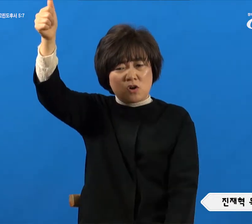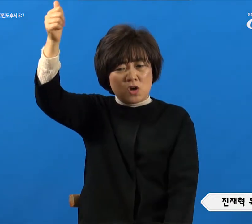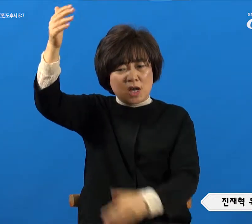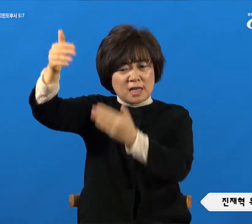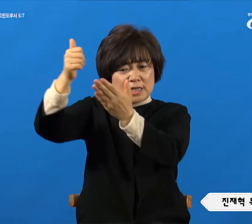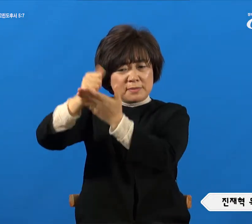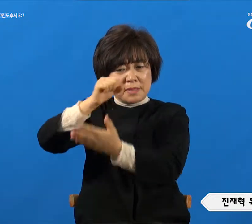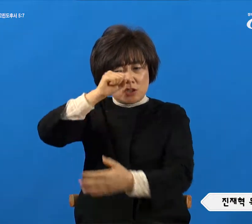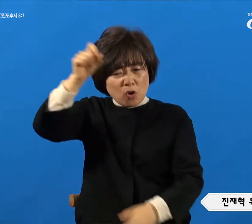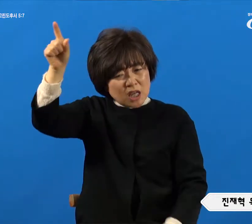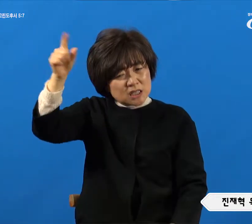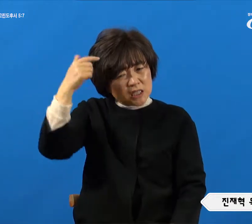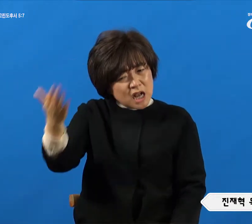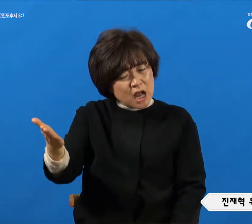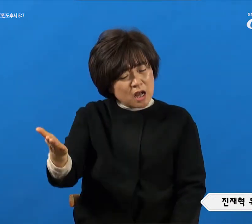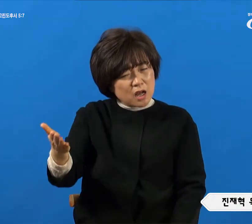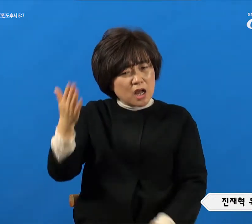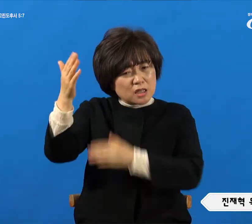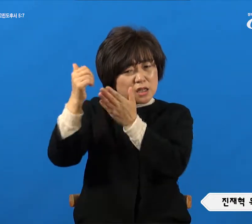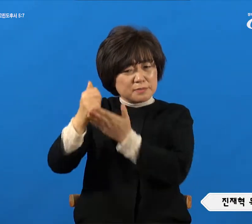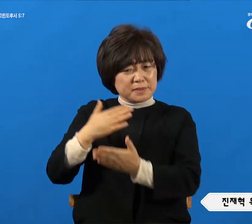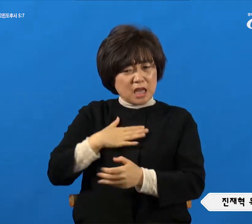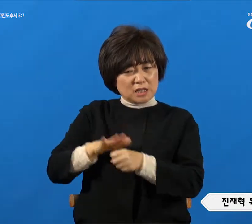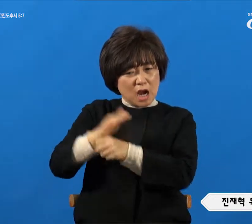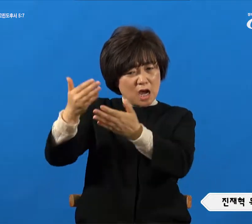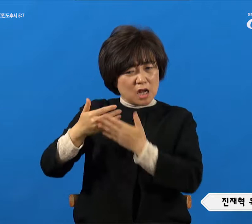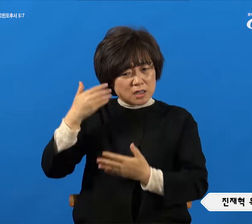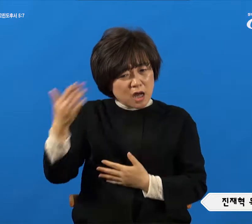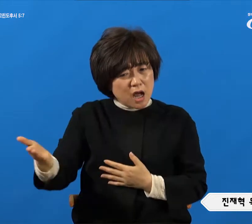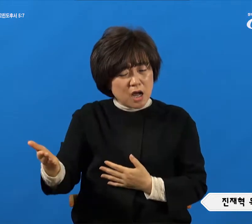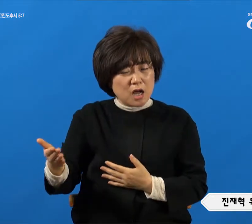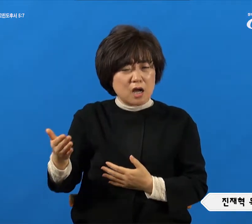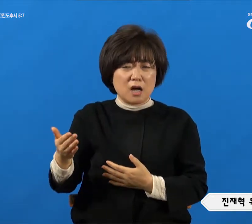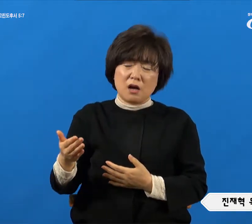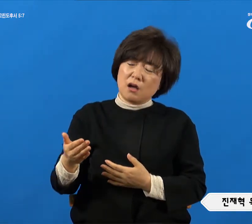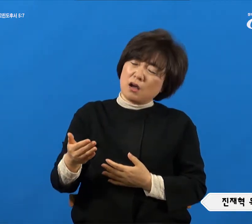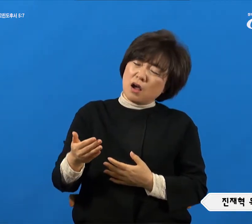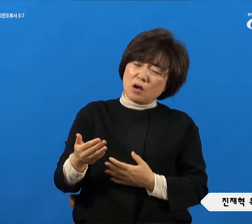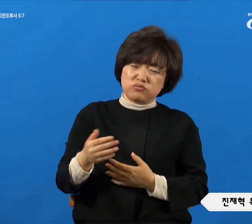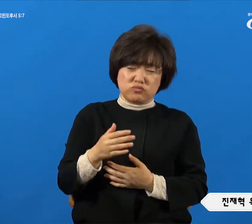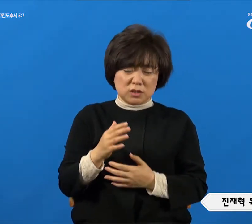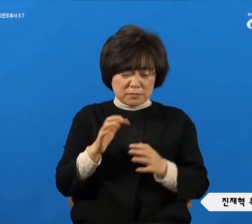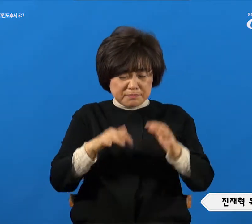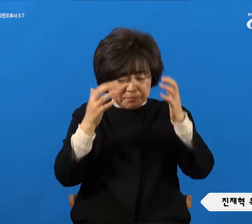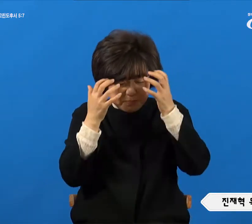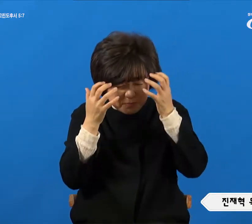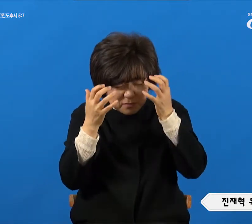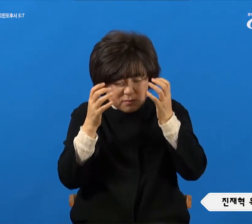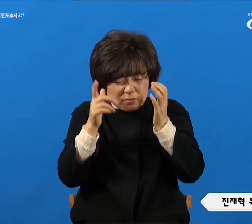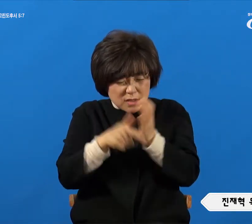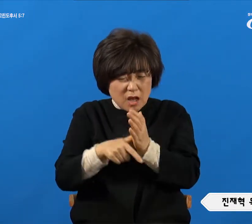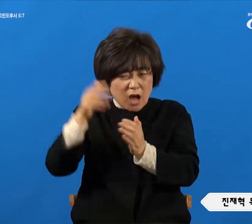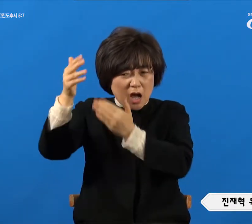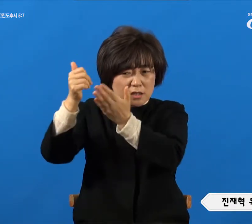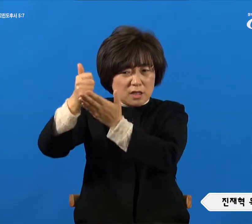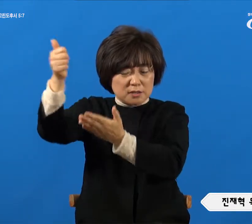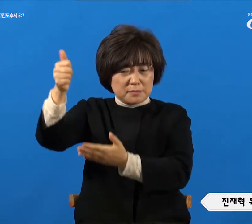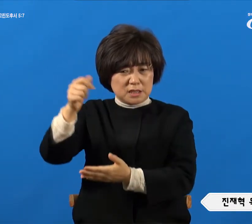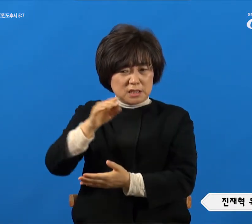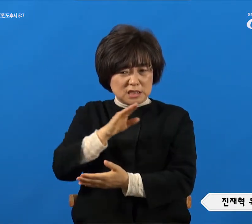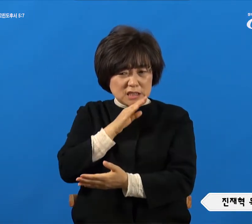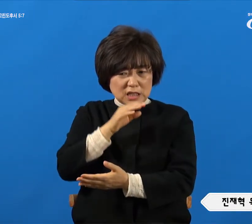흔들리기 시작합니다. 정말 하나님이 나를 사랑하시는가? 이 어려운 터널 가운데 하나님이 가장 선한